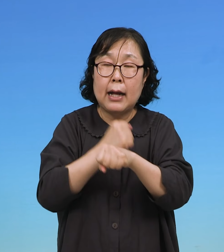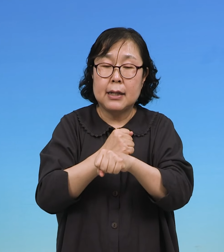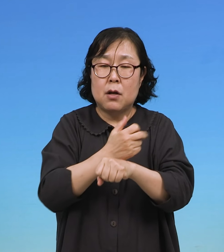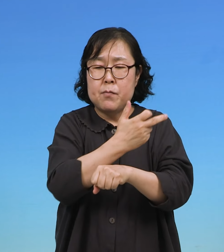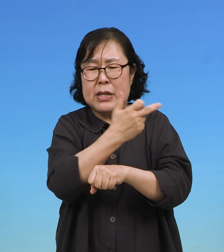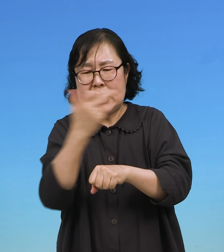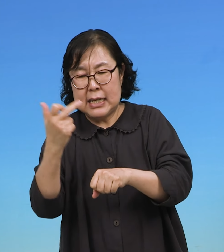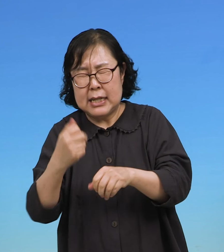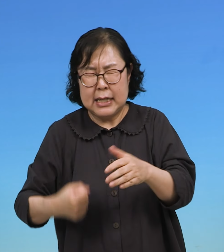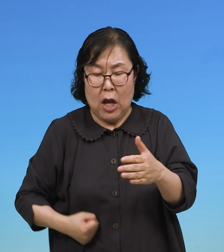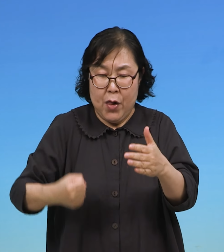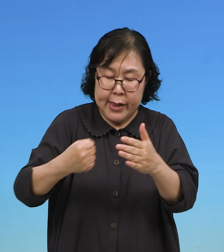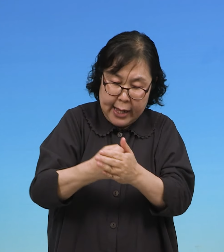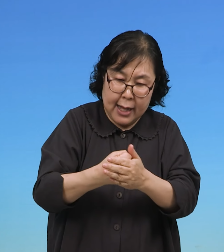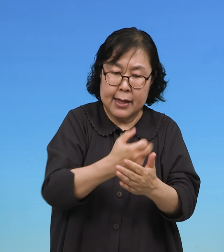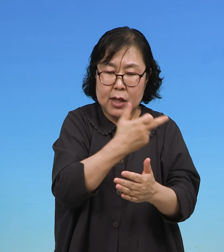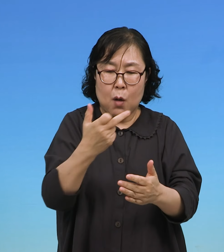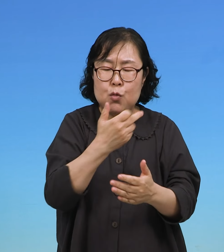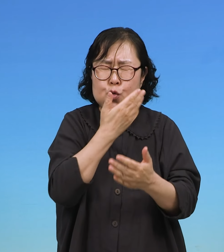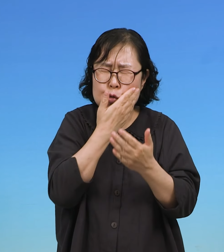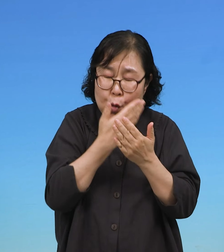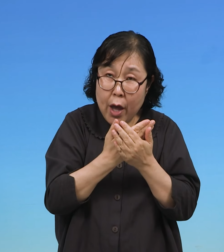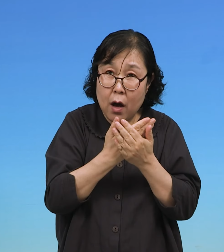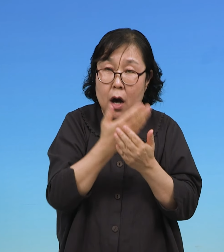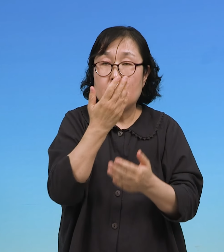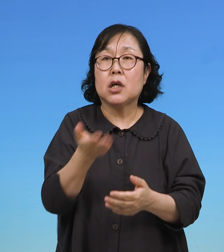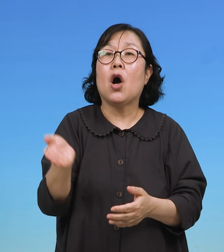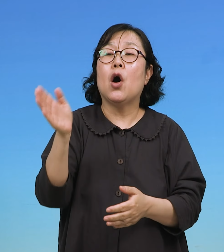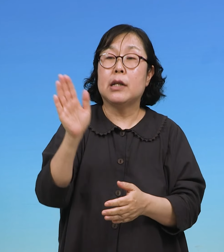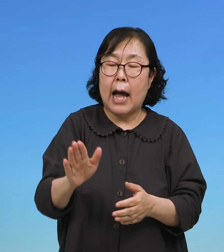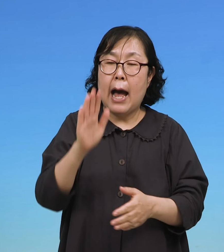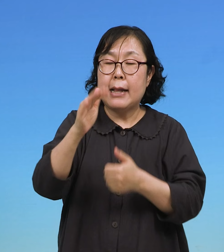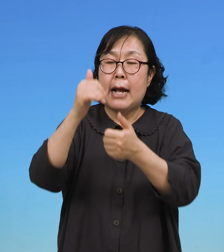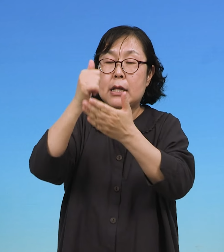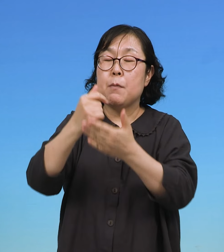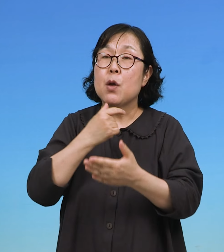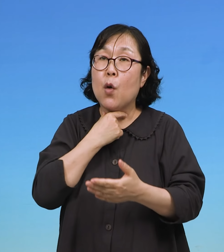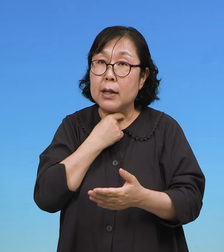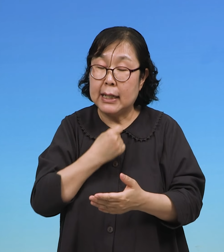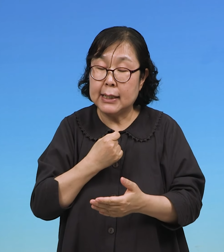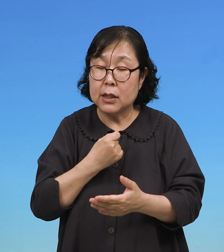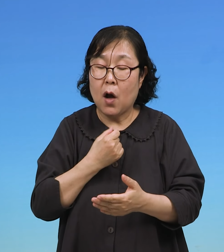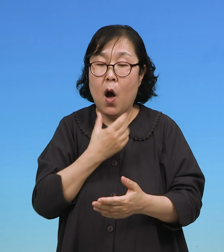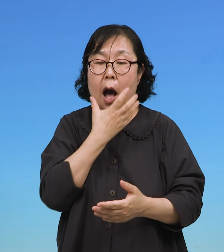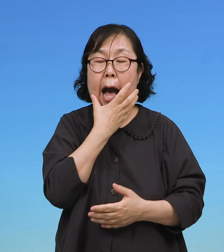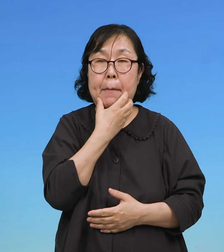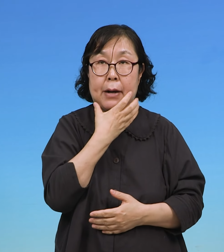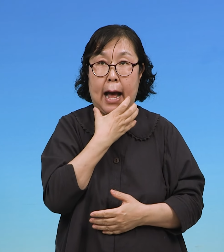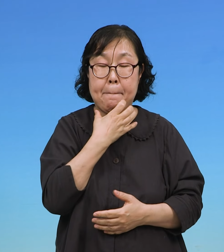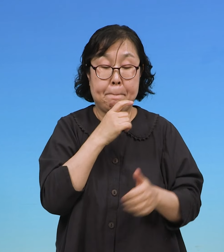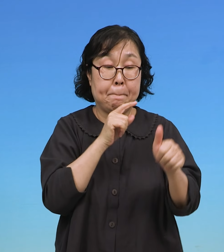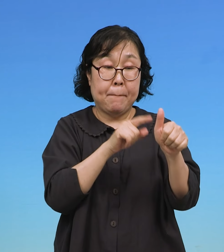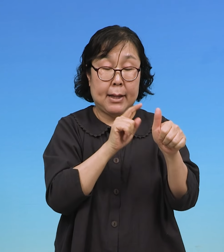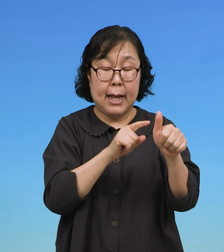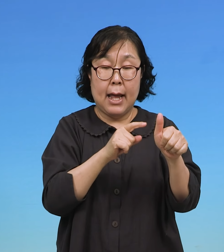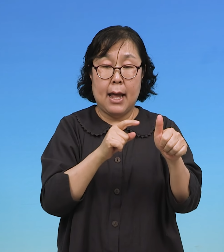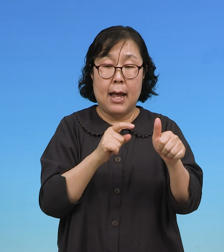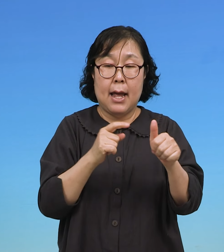달려나가고 이런 엄청난 결단도 너무나 소중하지만, 하나님이 원하시는 것, 아브라함에게 왜